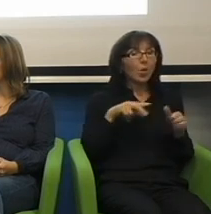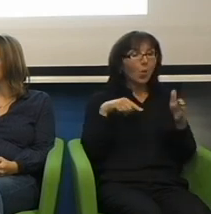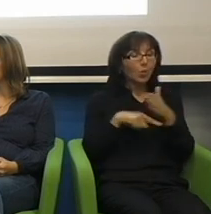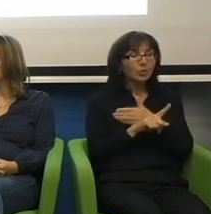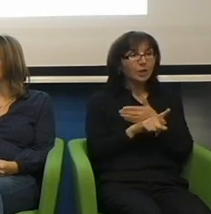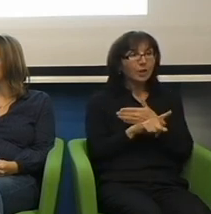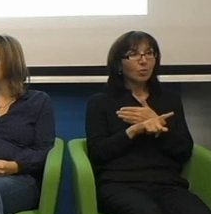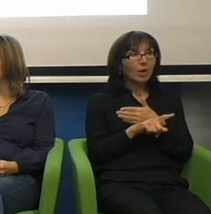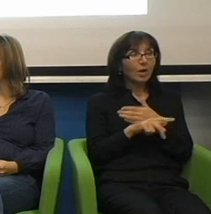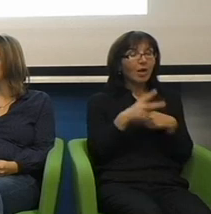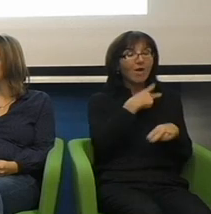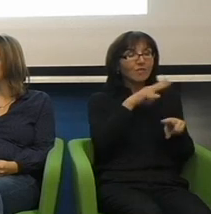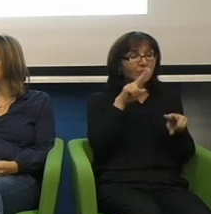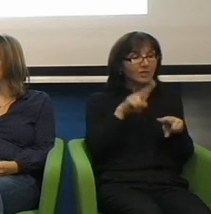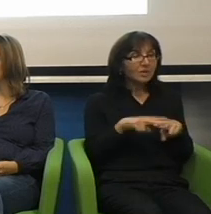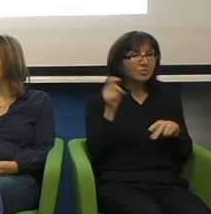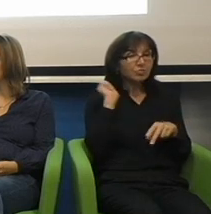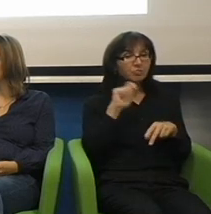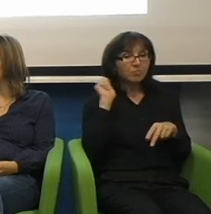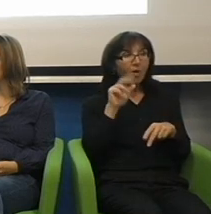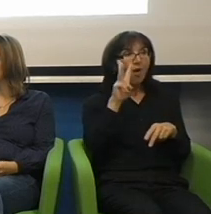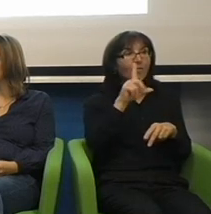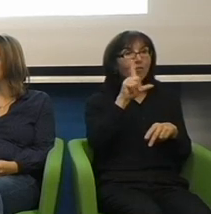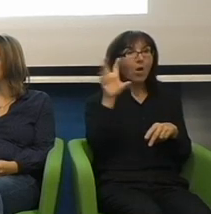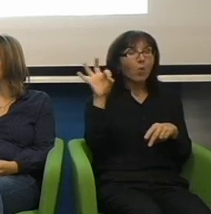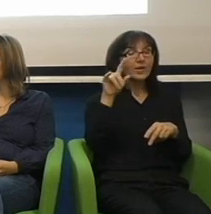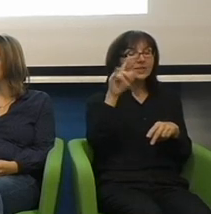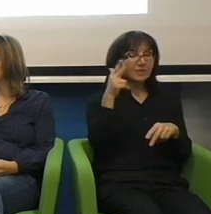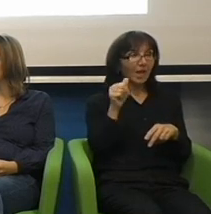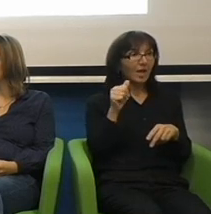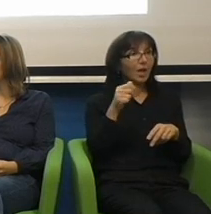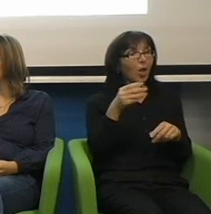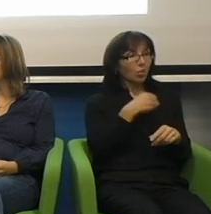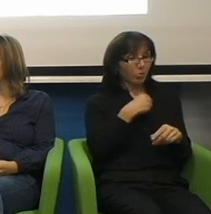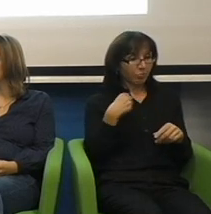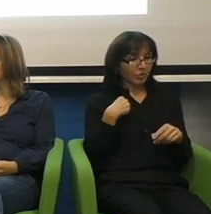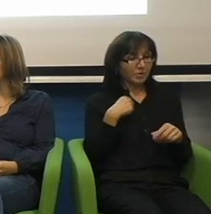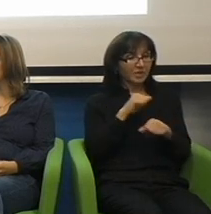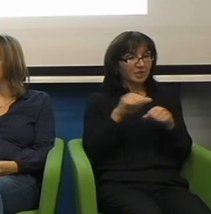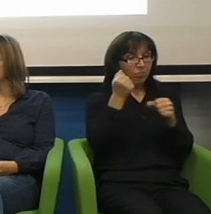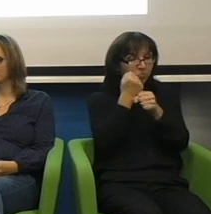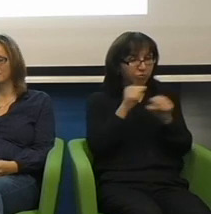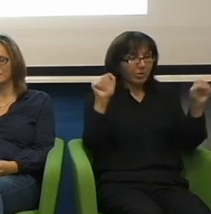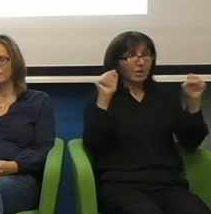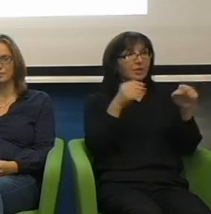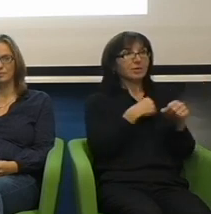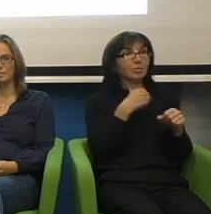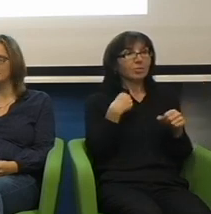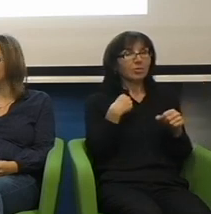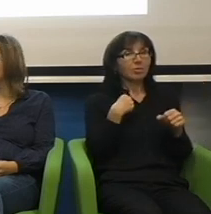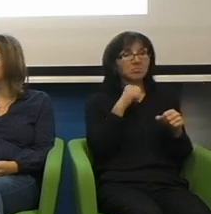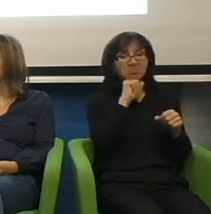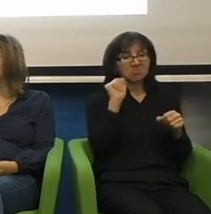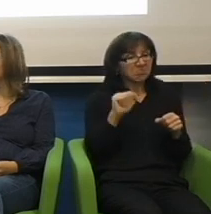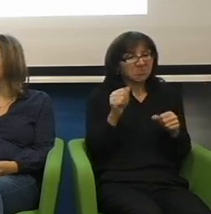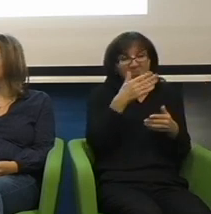uciekła w trakcie rzezi wołyńskiej do Polski, przyjęła polską tożsamość, stała się polską bohaterką narodową. Nikt na to nigdy nie